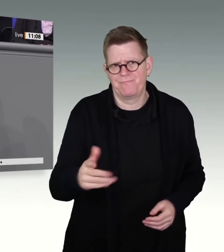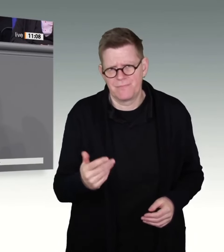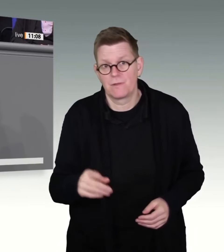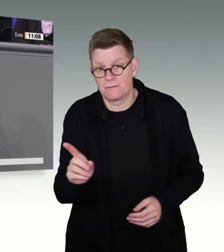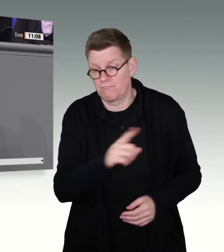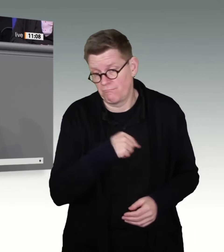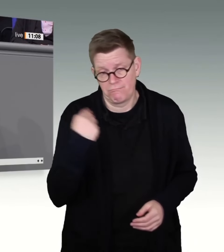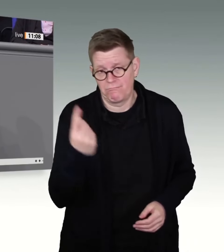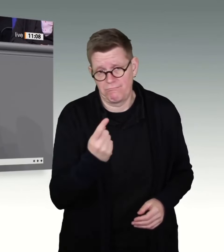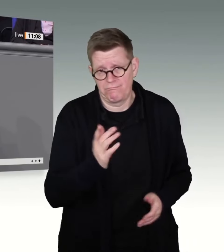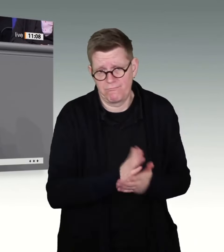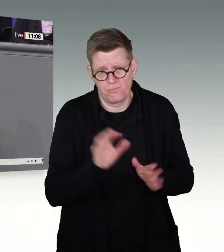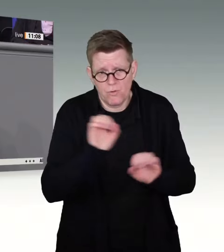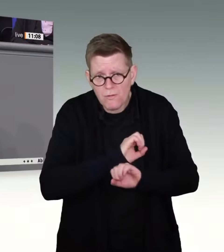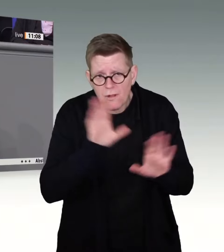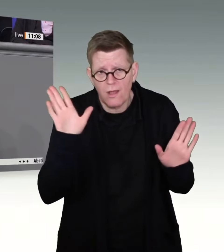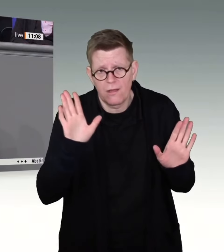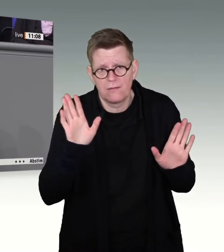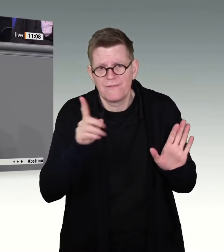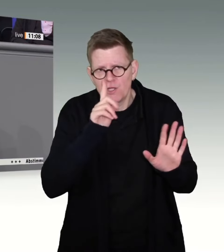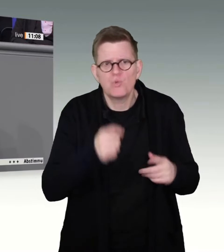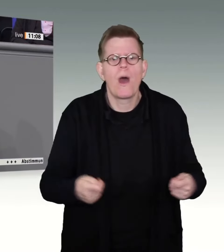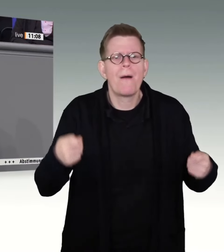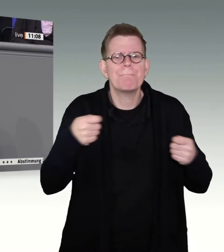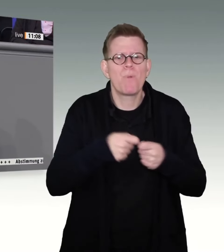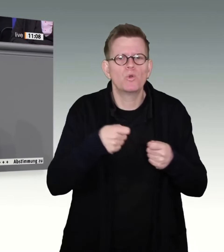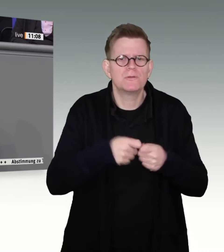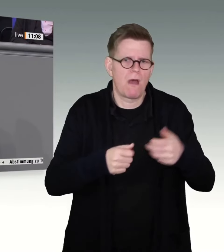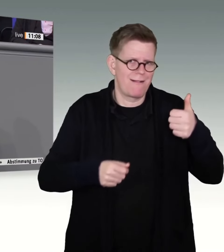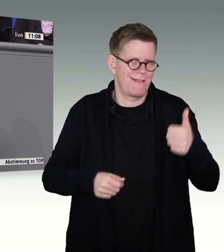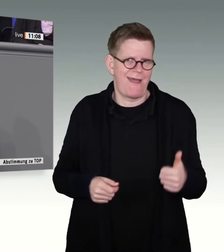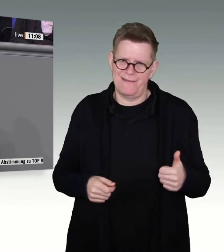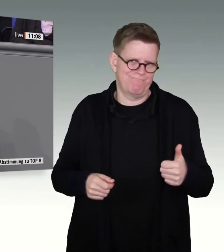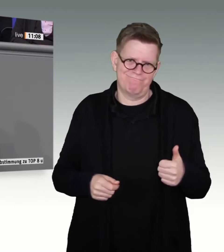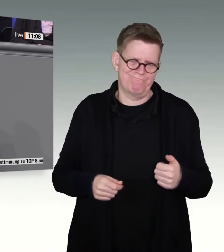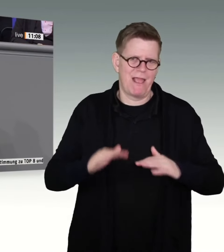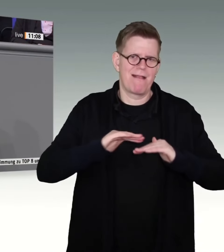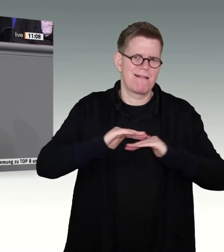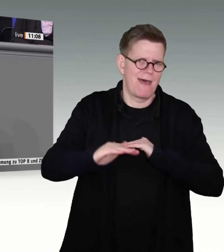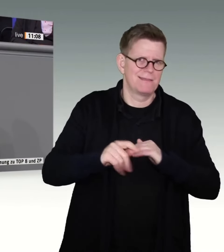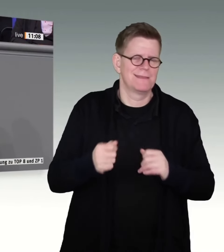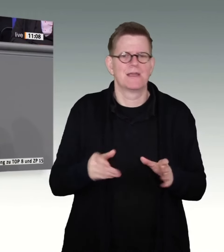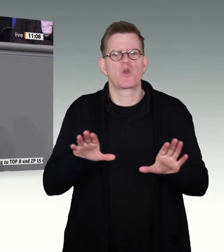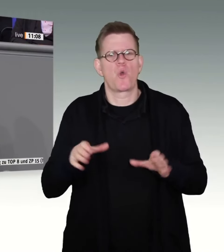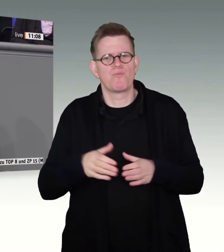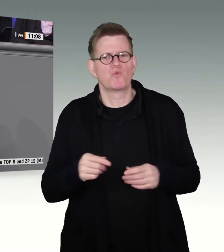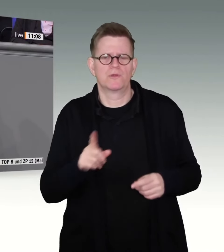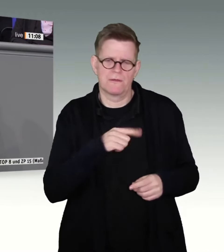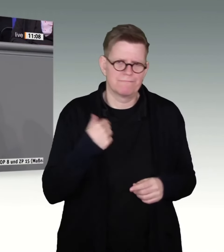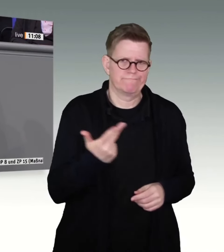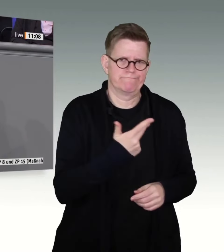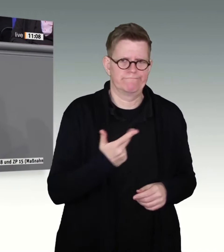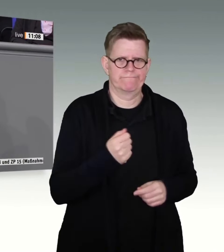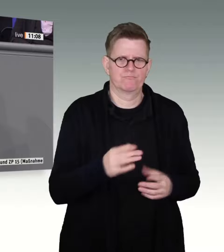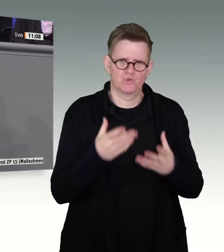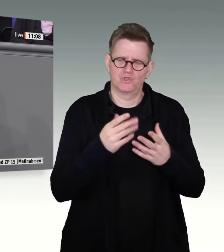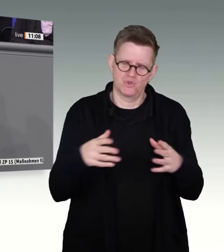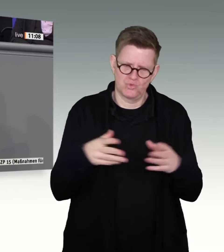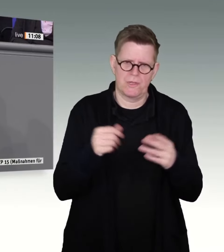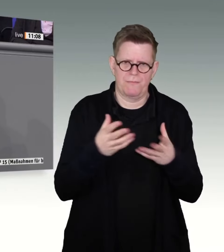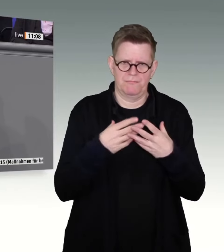unstrittig stellen. Es ist nicht nur der Bund alleine, sondern die Länder und die Kommunen. Wir müssen das zusammen lösen. Ich brauche Sie ja nicht daran erinnern, dass Sie in neuen